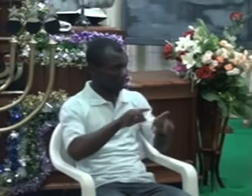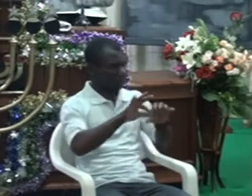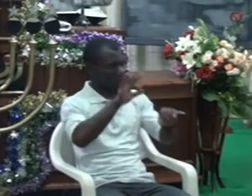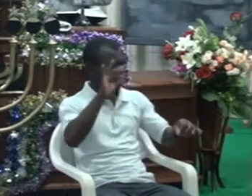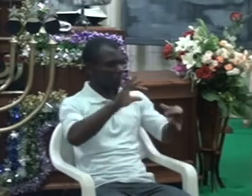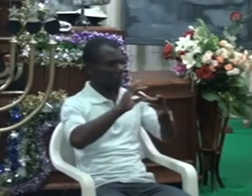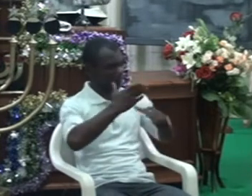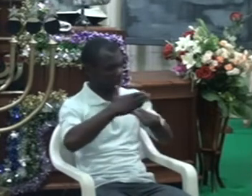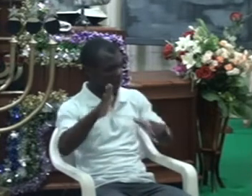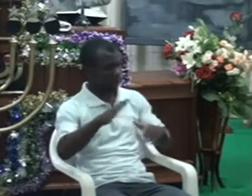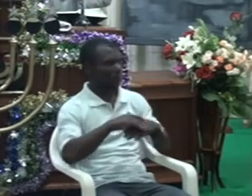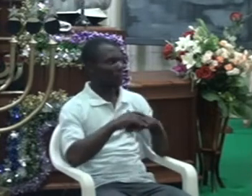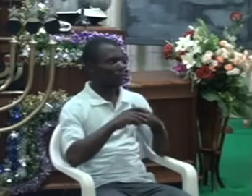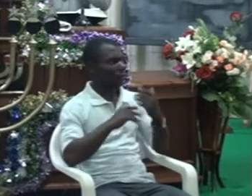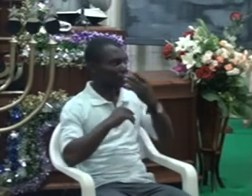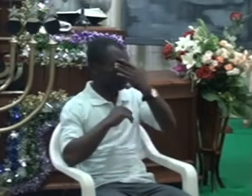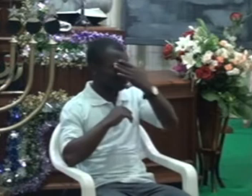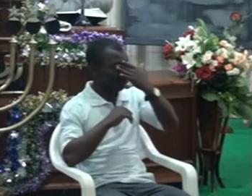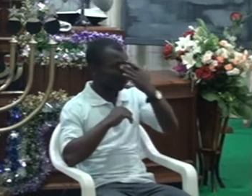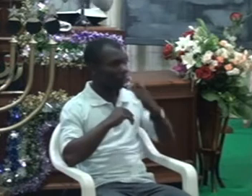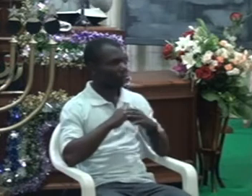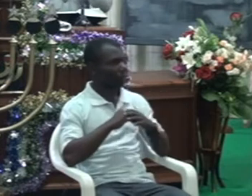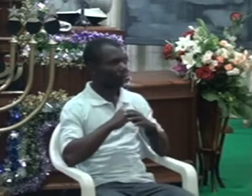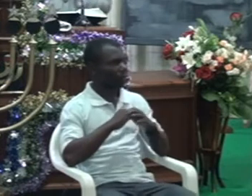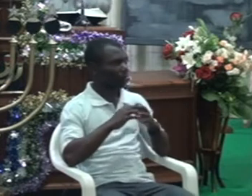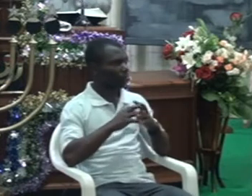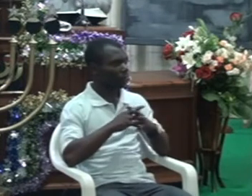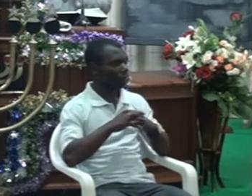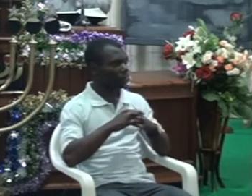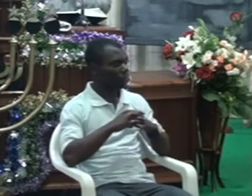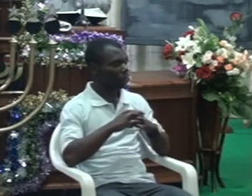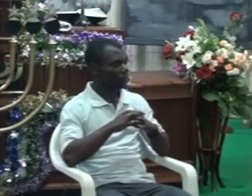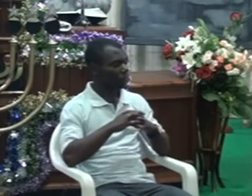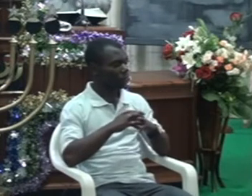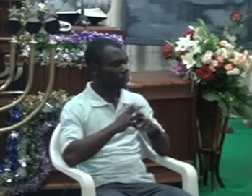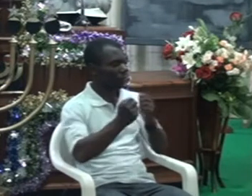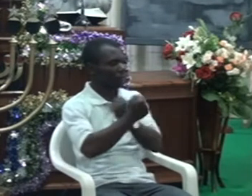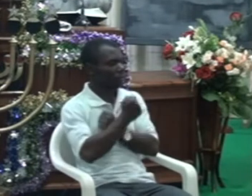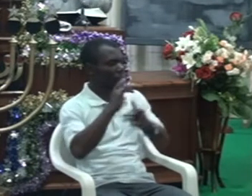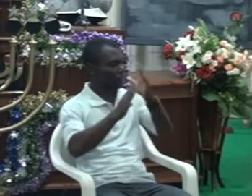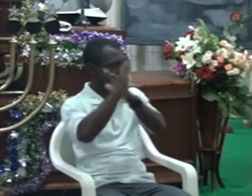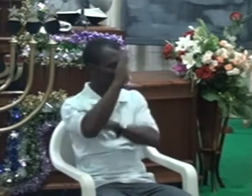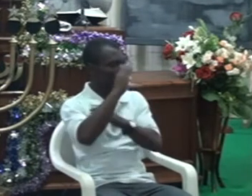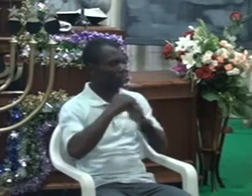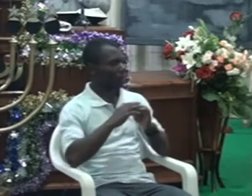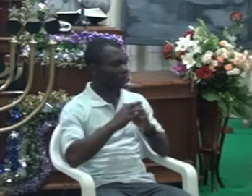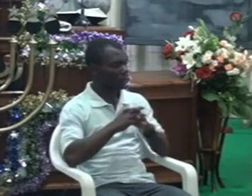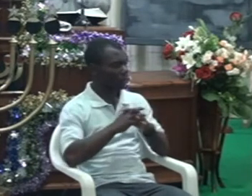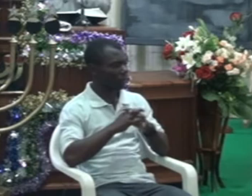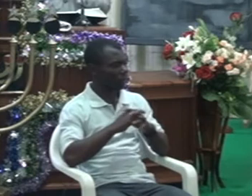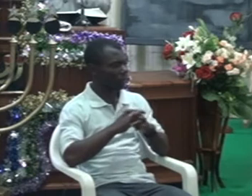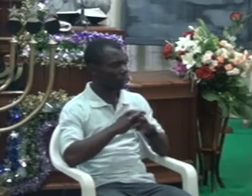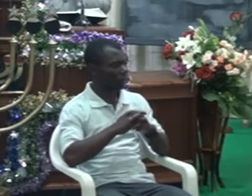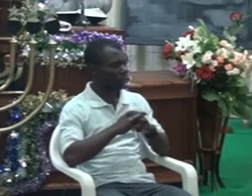Oui. Les esprits de division. Maro ya magawanyiko. L'amour de Dieu. Upendo ya Mungu.